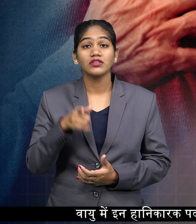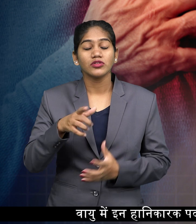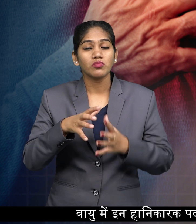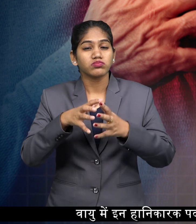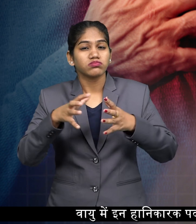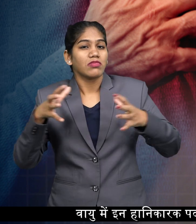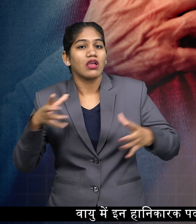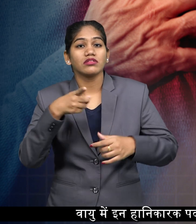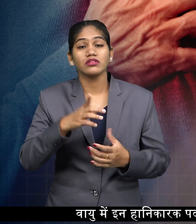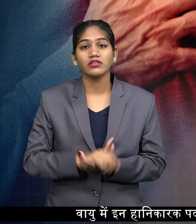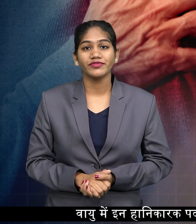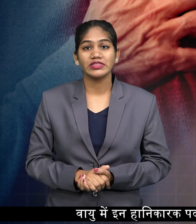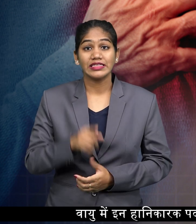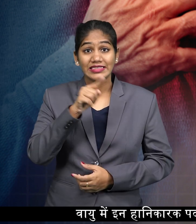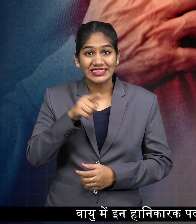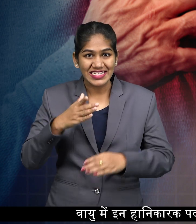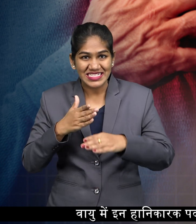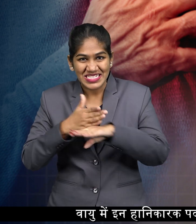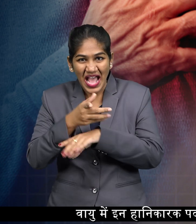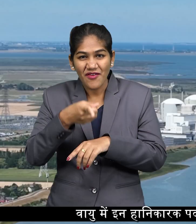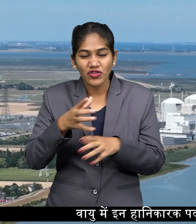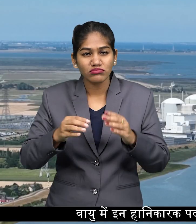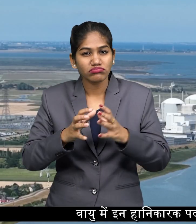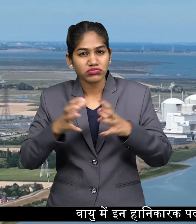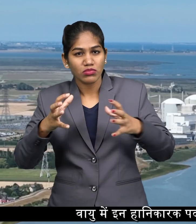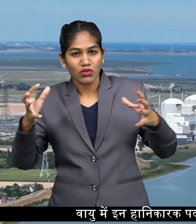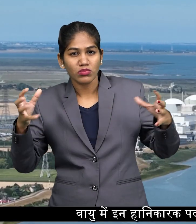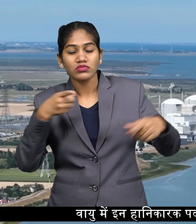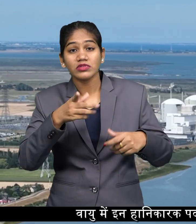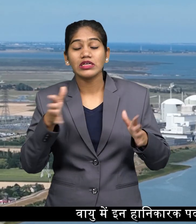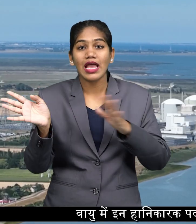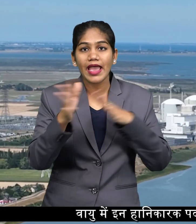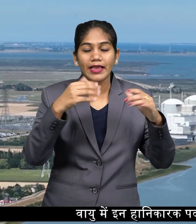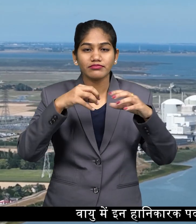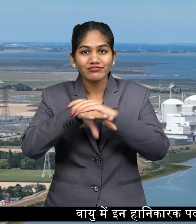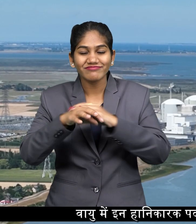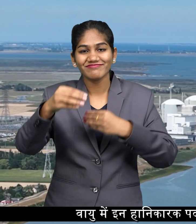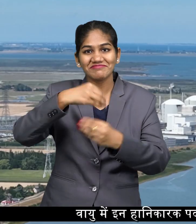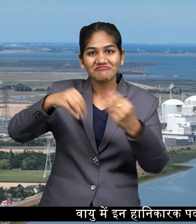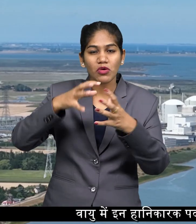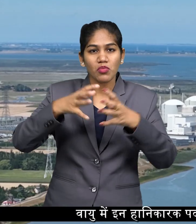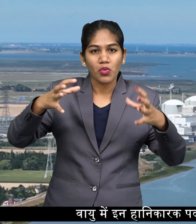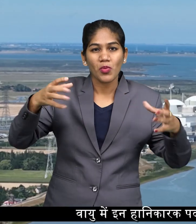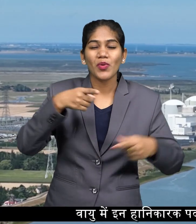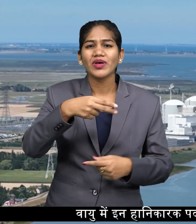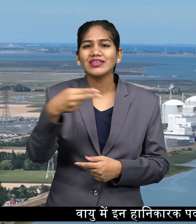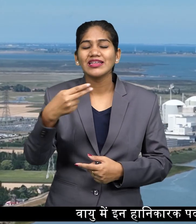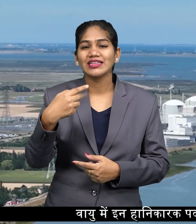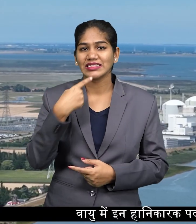8वां, वायु में इन हानिकारक पदार्थों की मात्रा में वृद्धि को वायु प्रदूषण कहा जाता है।